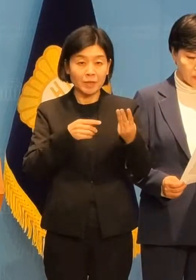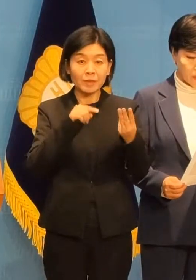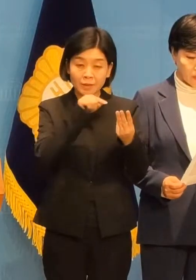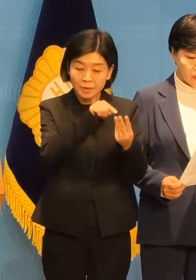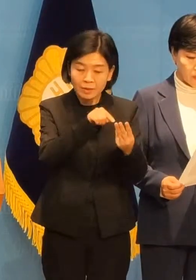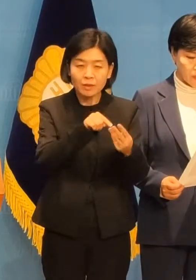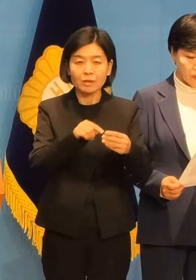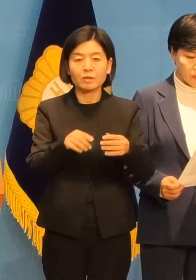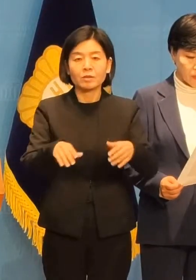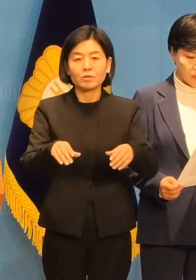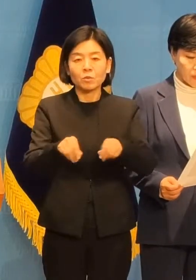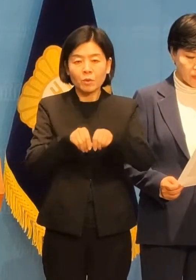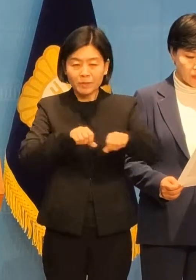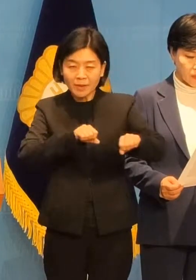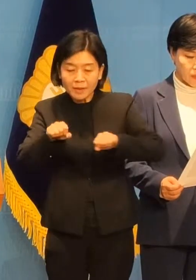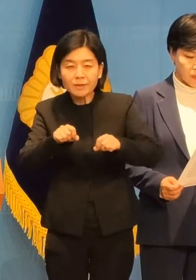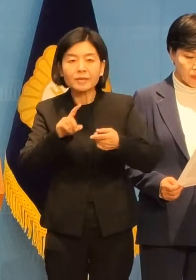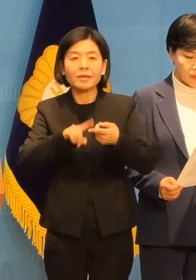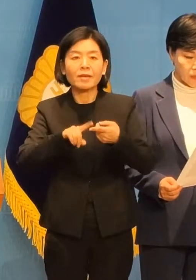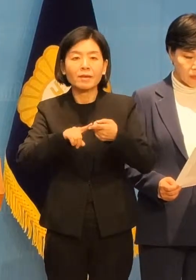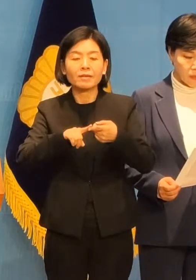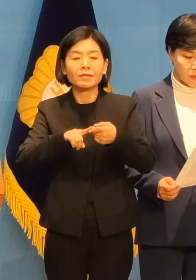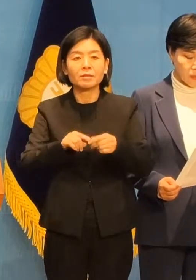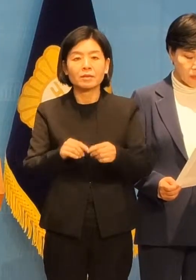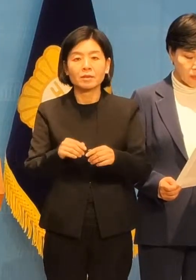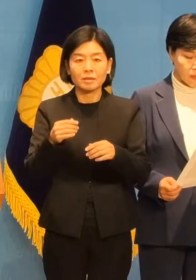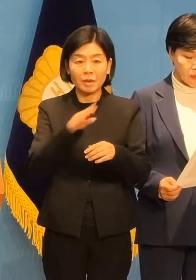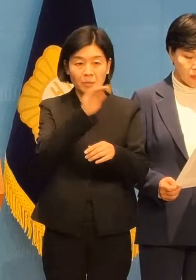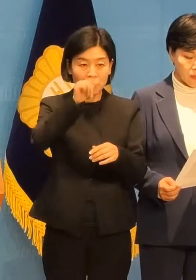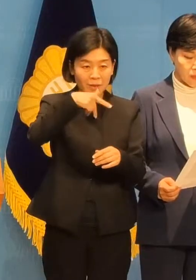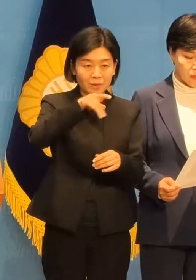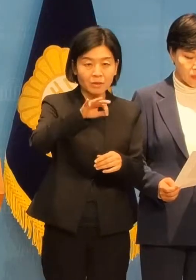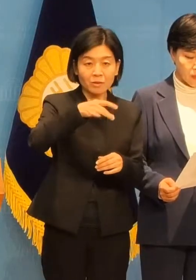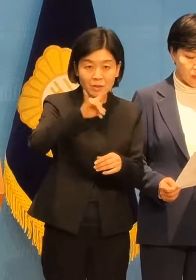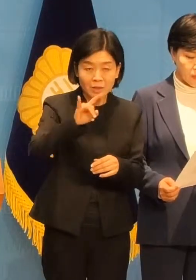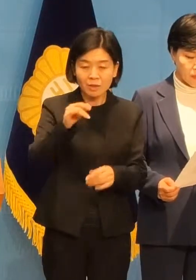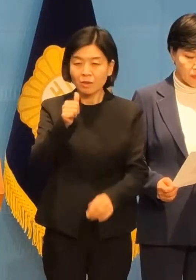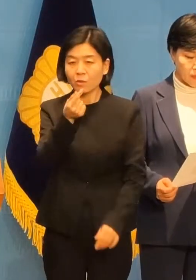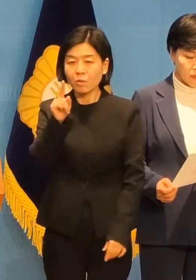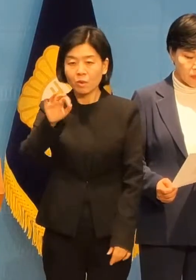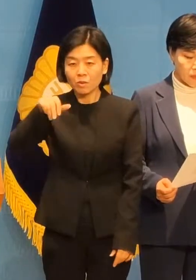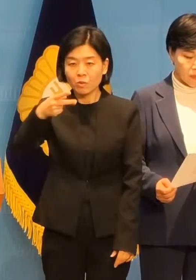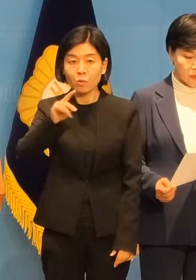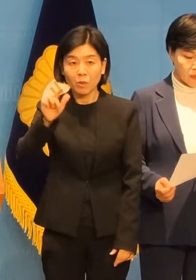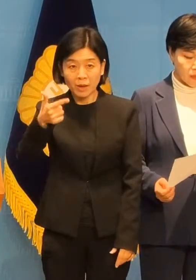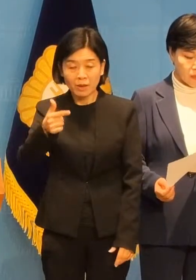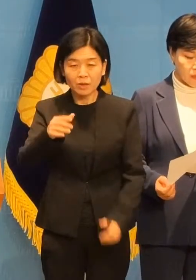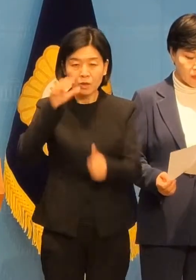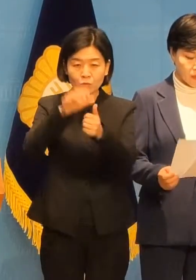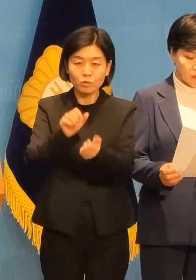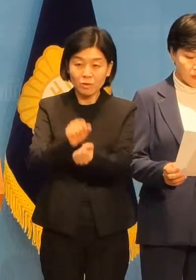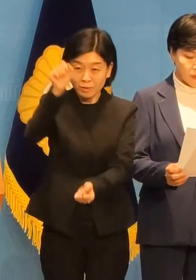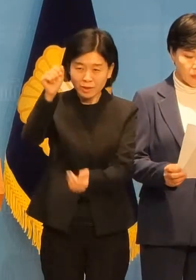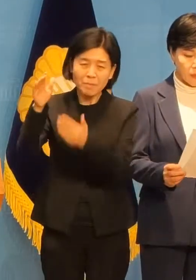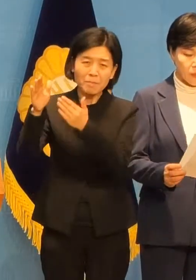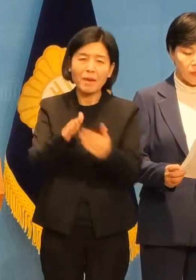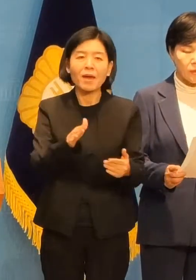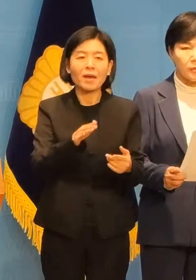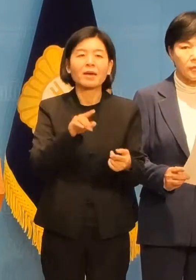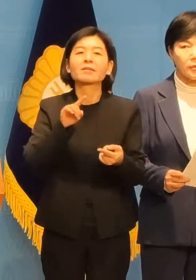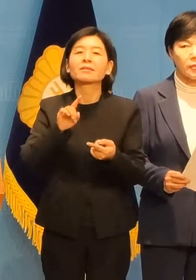황교안 구속영장 기각 규탄 기자회견 하도록 하겠습니다. 먼저 오늘